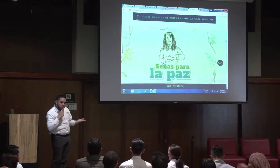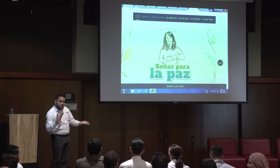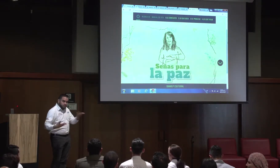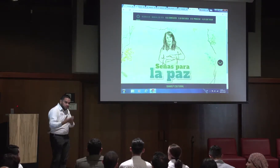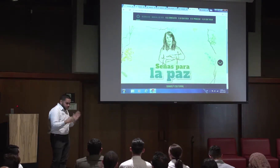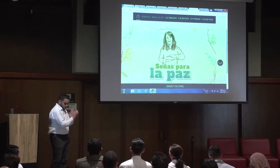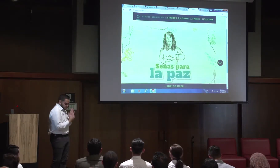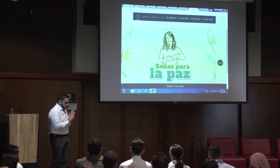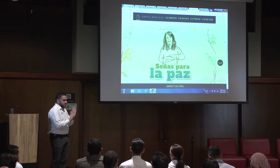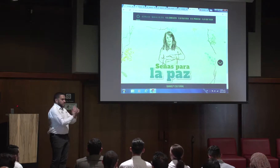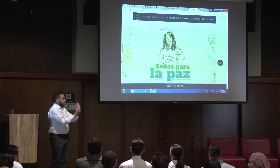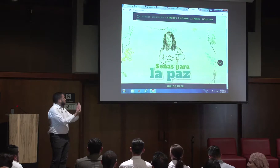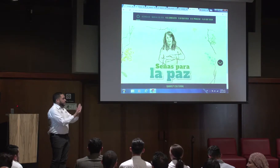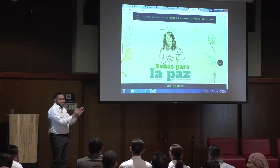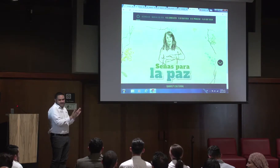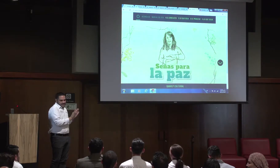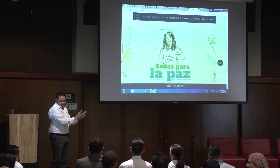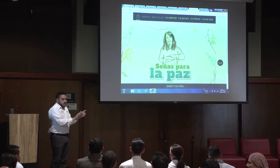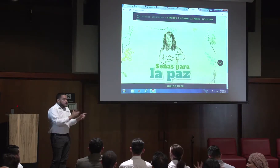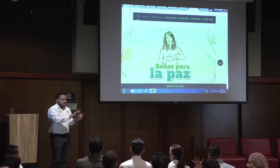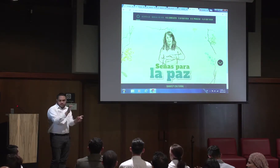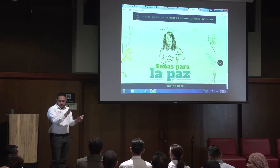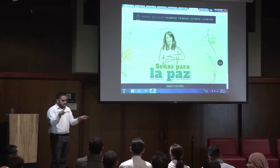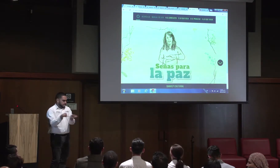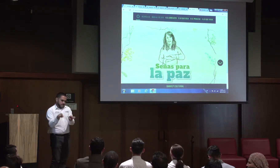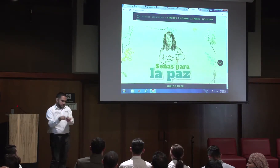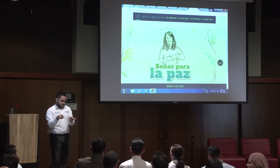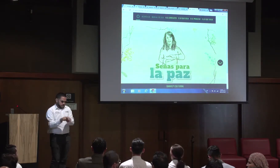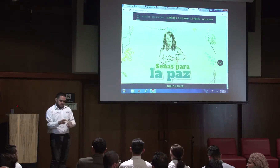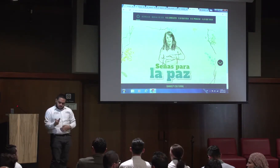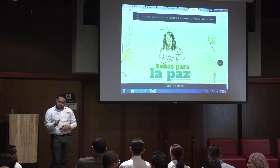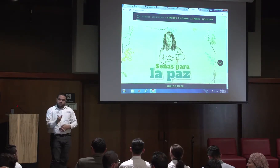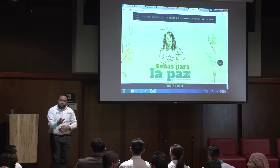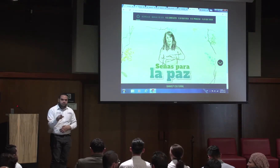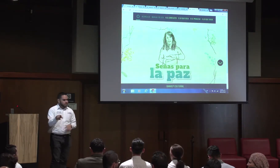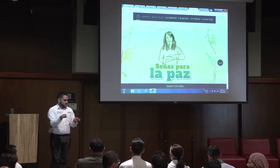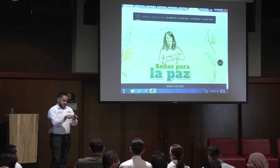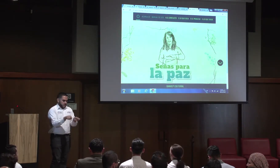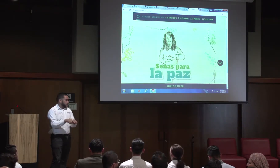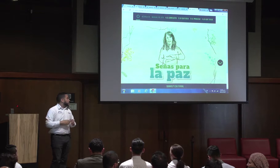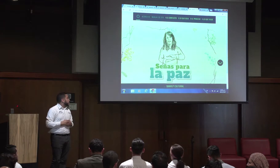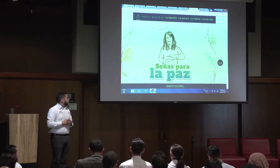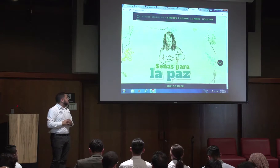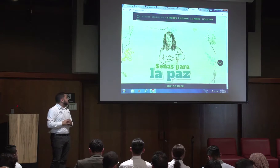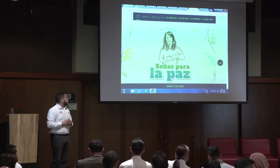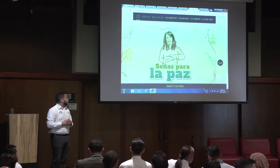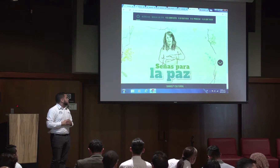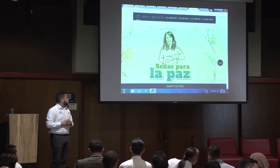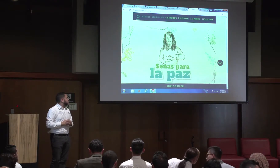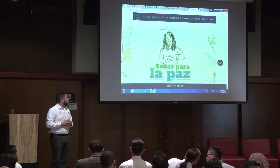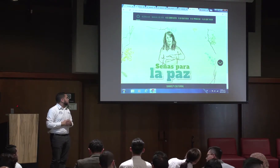la herramienta. En el DVD pues van a encontrar prácticamente la misma manera de exponer. de